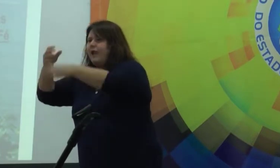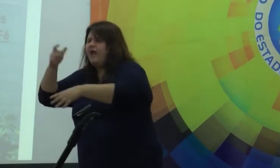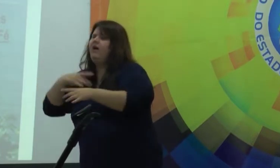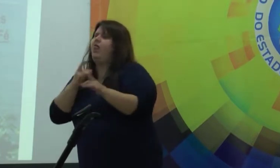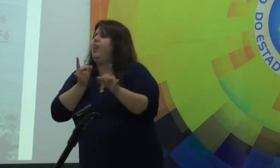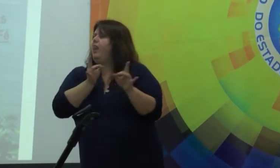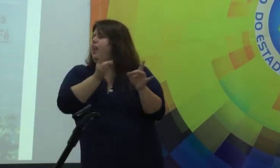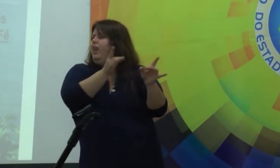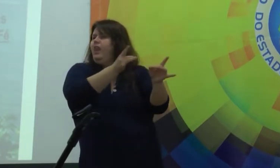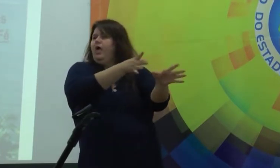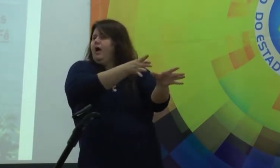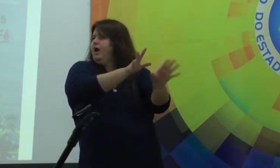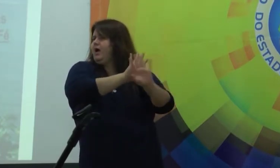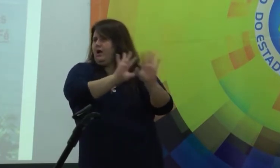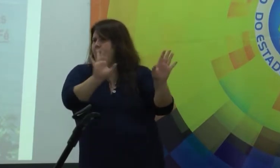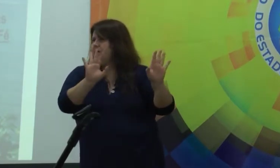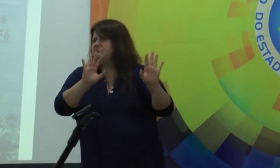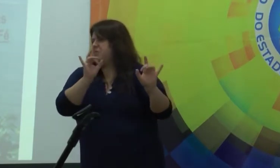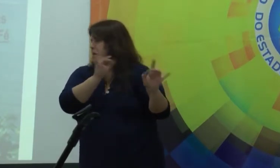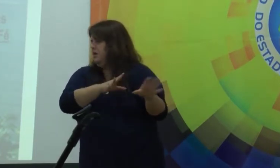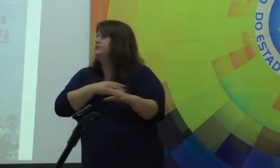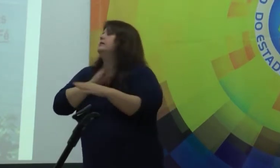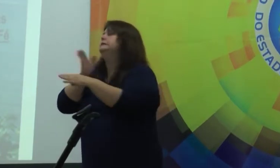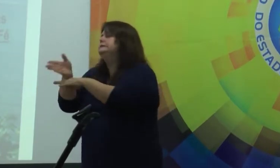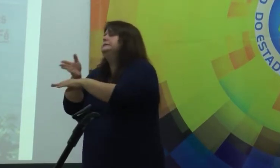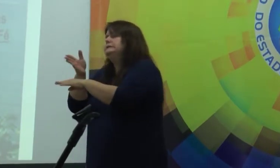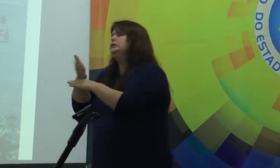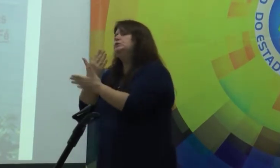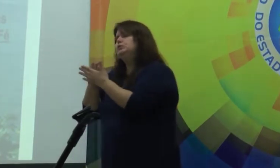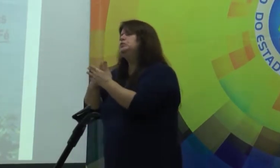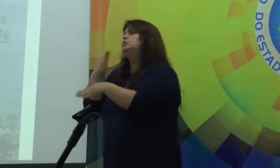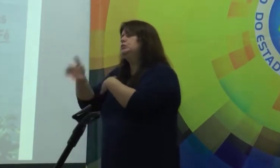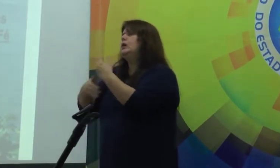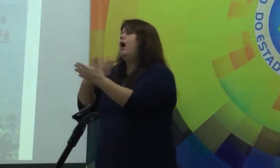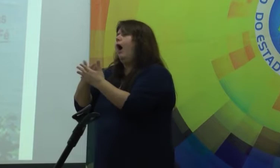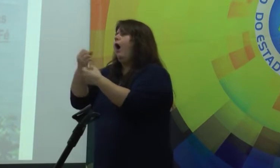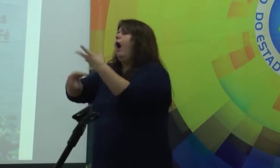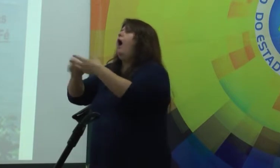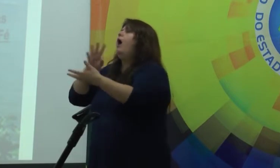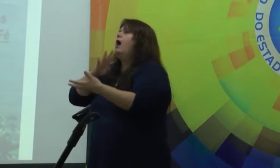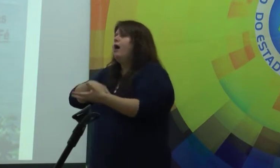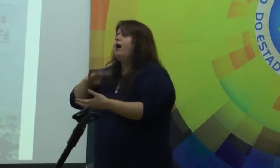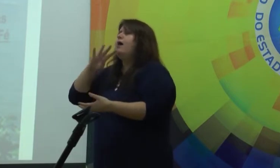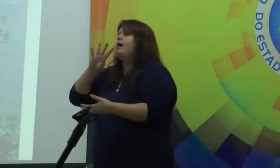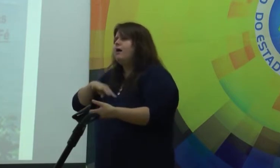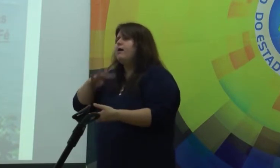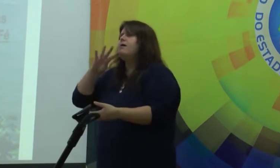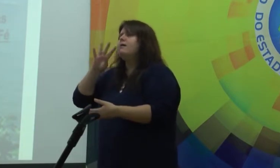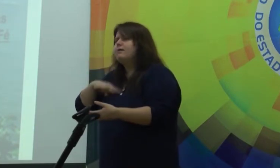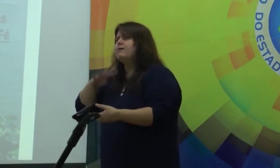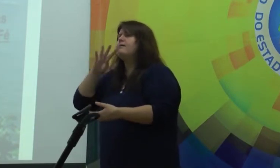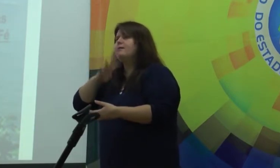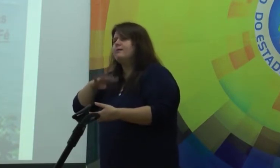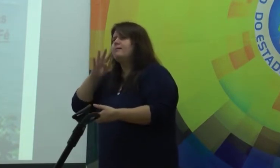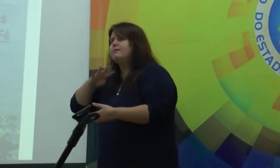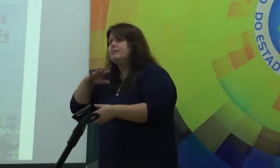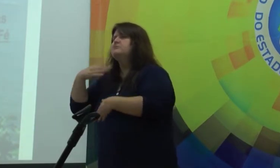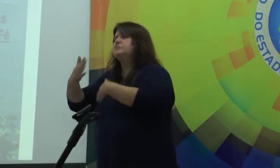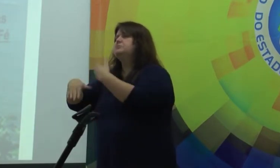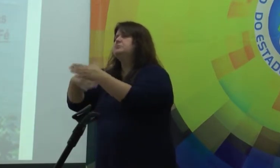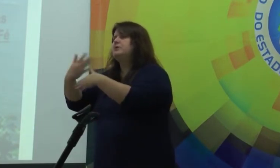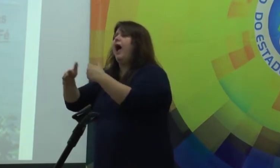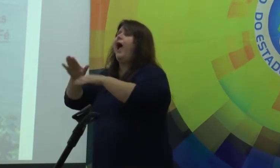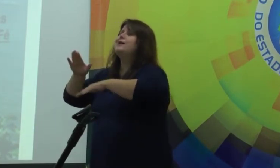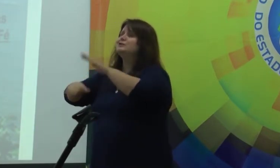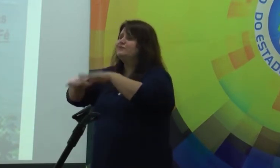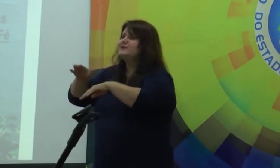tinha alguma coisa que eu precisava me desviar e largar essa situação e encontrar a resposta. E aí o tempo foi passando e